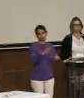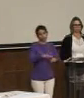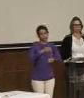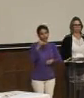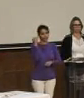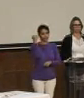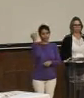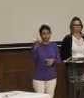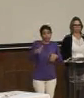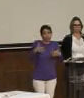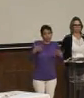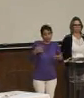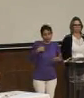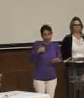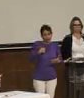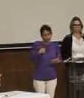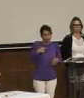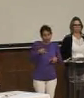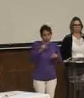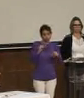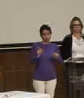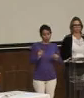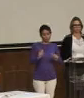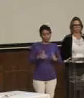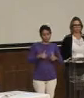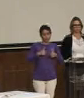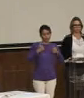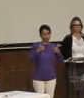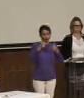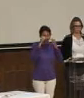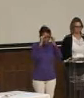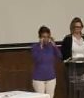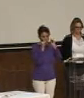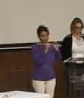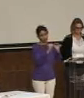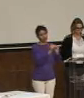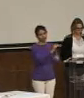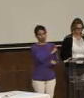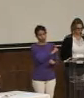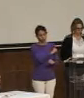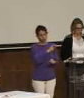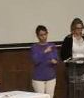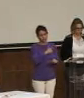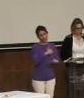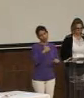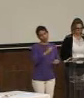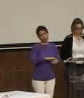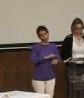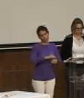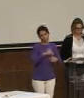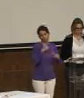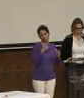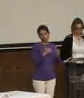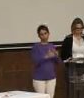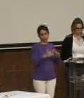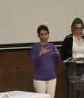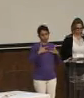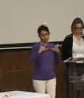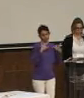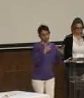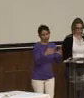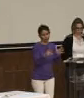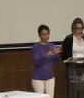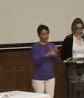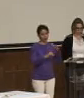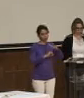eu prefiro respeitar os alunos, né, e dedicar todo o meu tempo para a